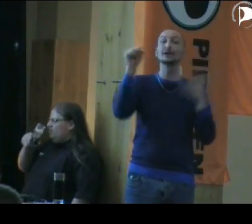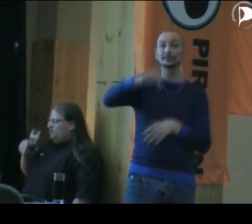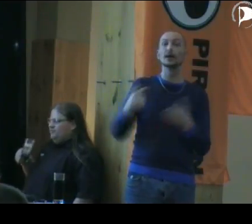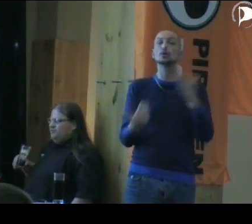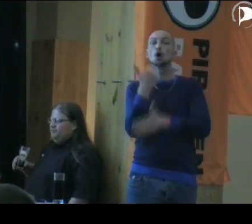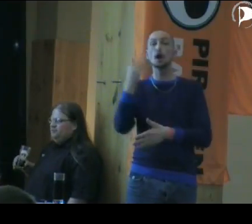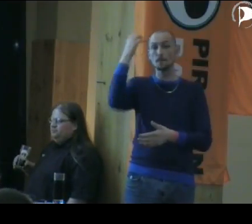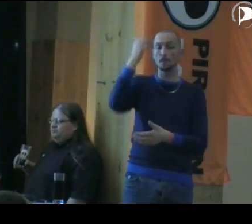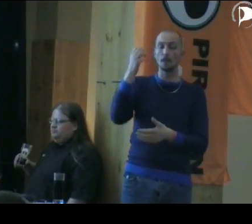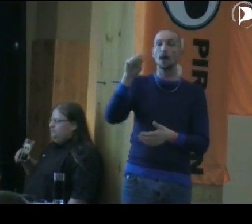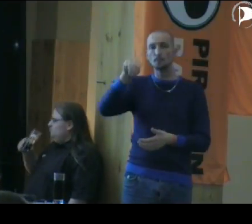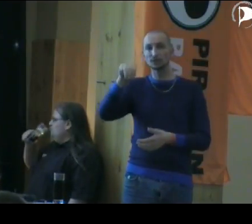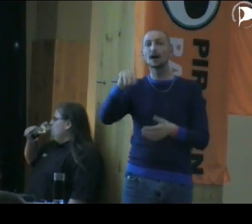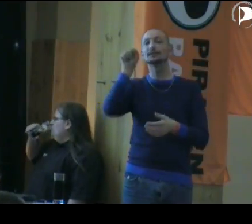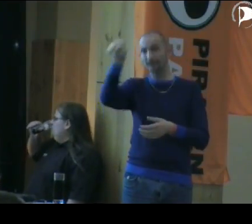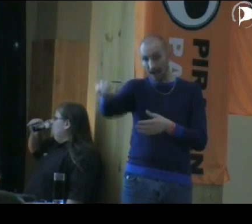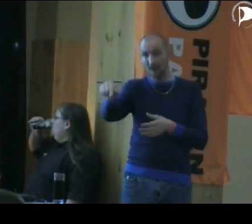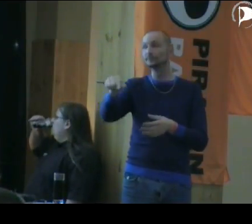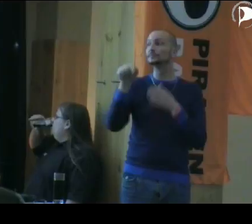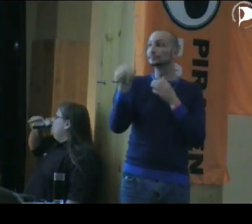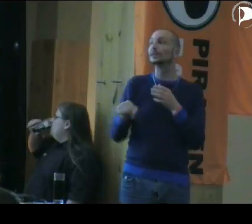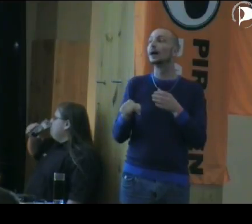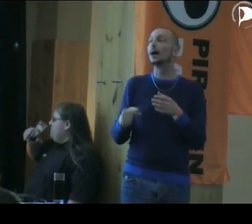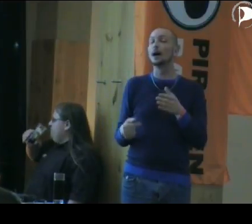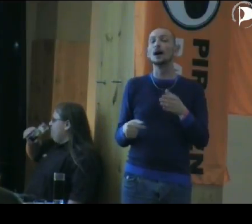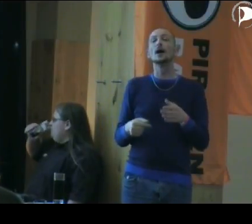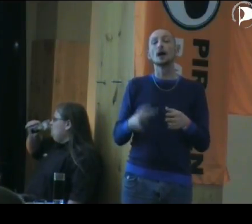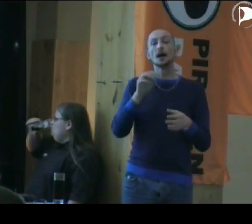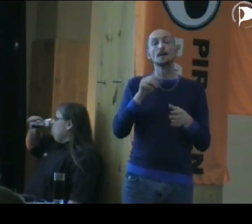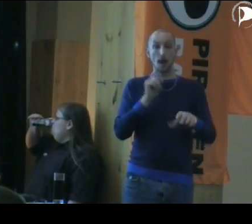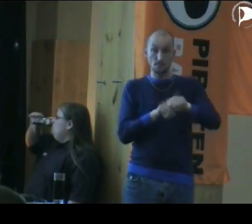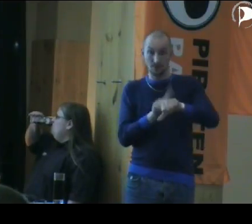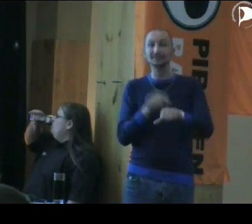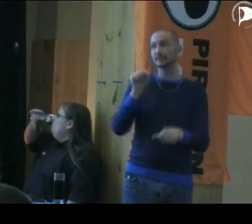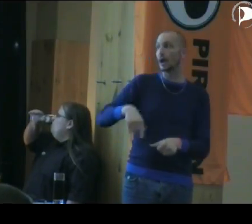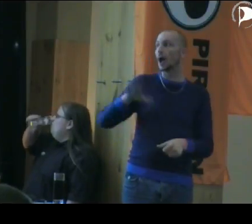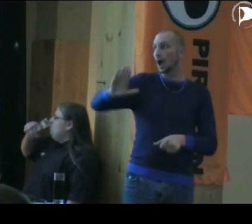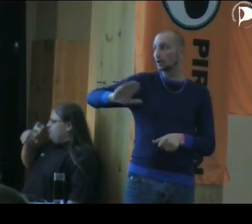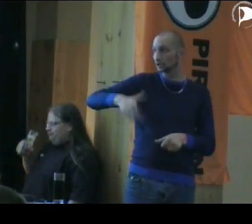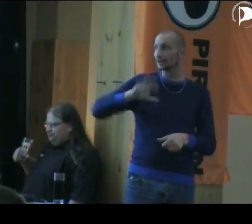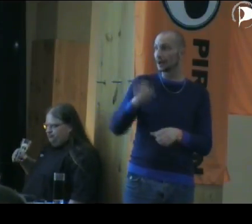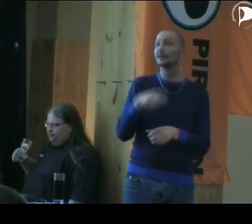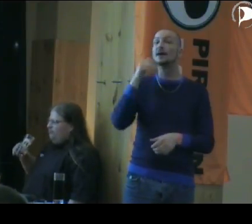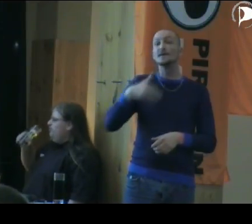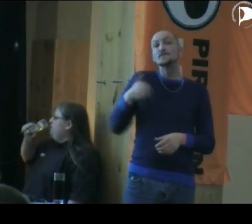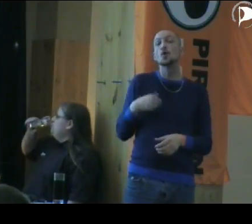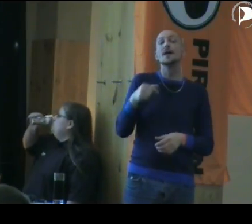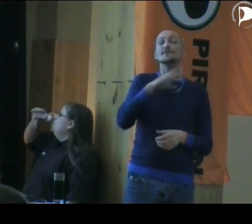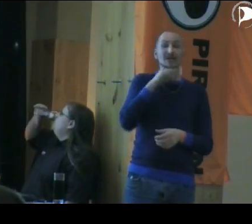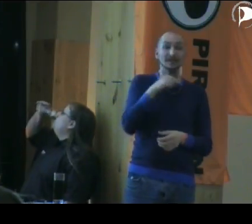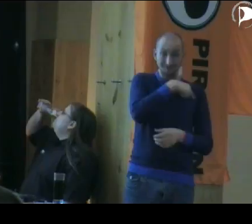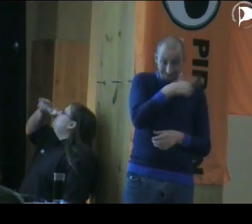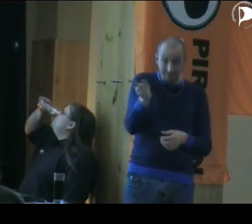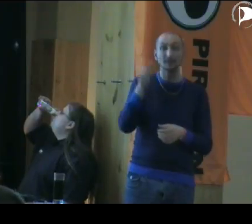rechtzeitig ausgeschlafen bundesparteitag trennen ich würde mich freuen wenn wir für euch in diesem zug